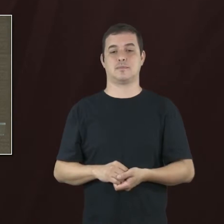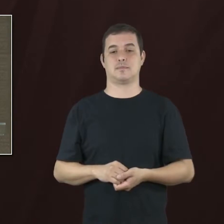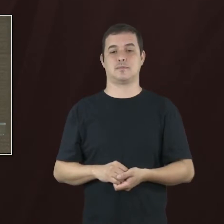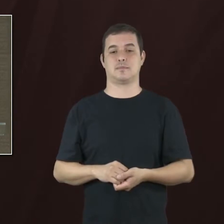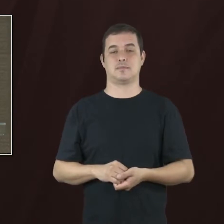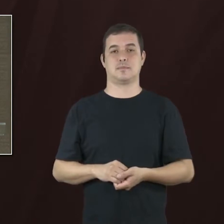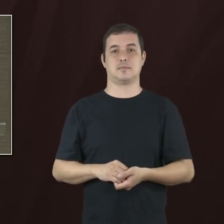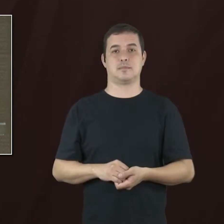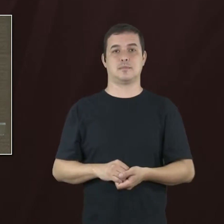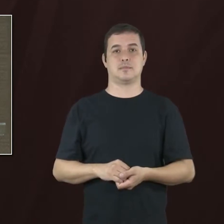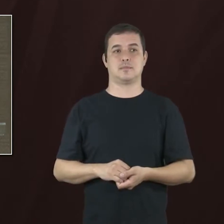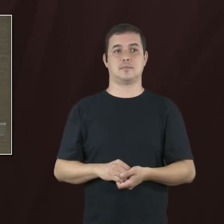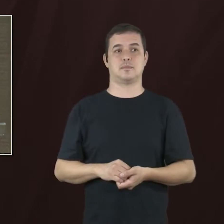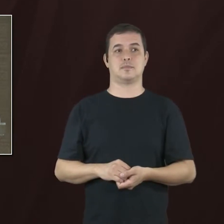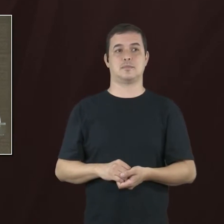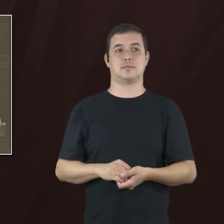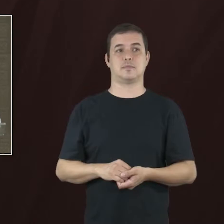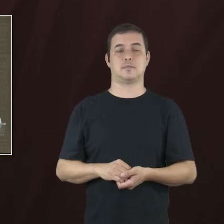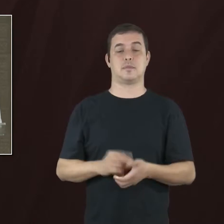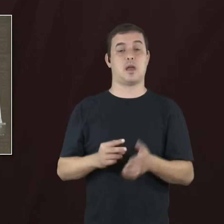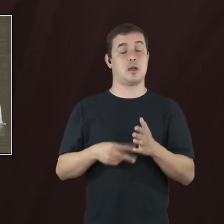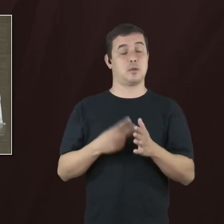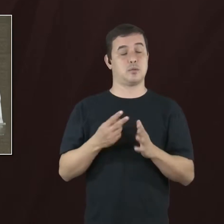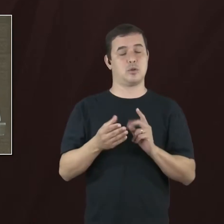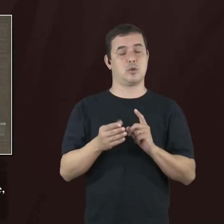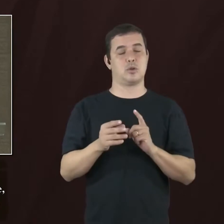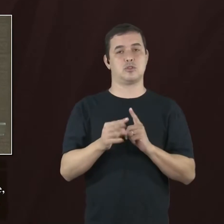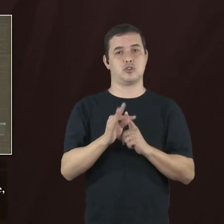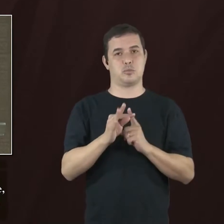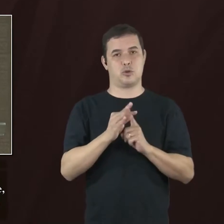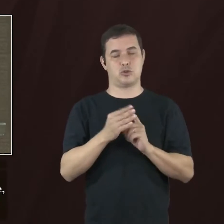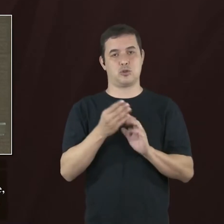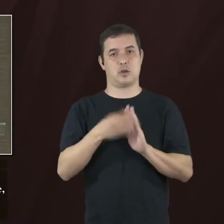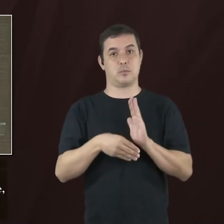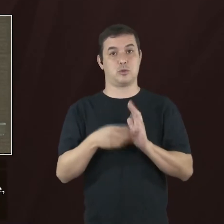Segunda Timóteo 1, versículo 13.